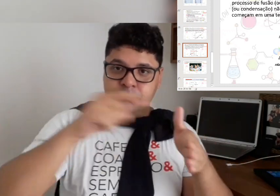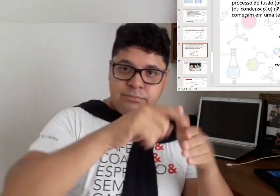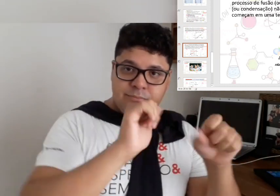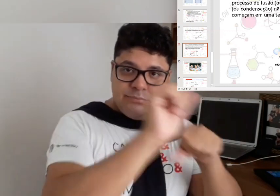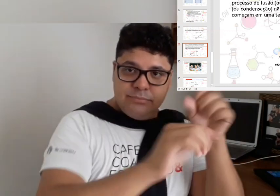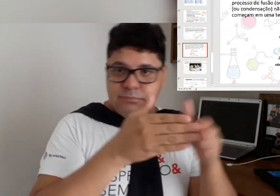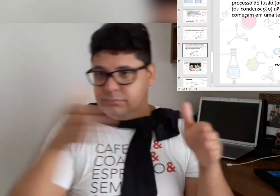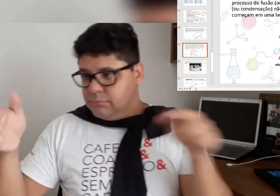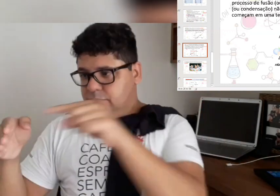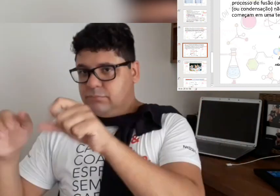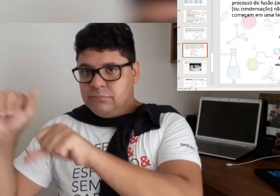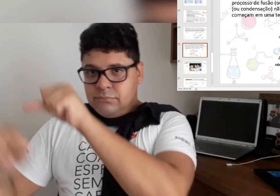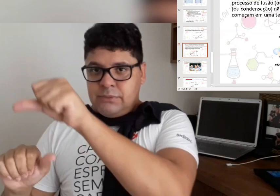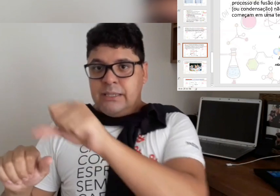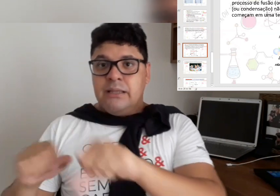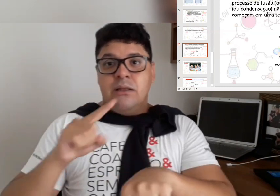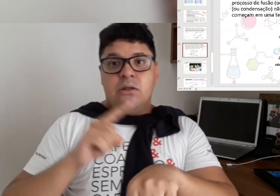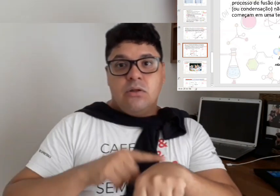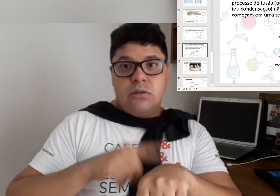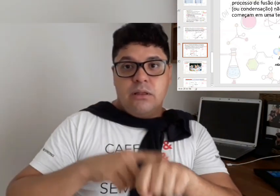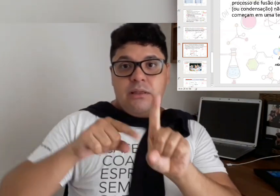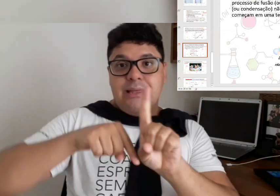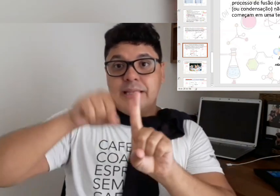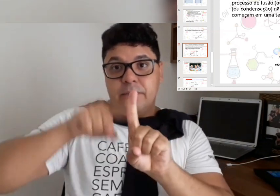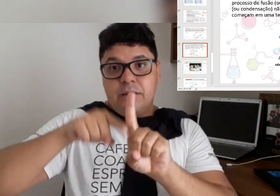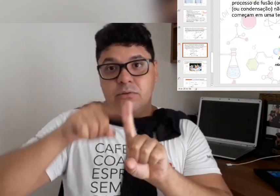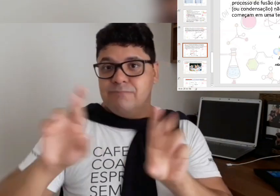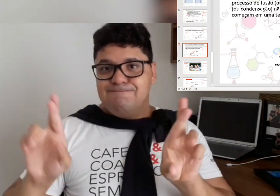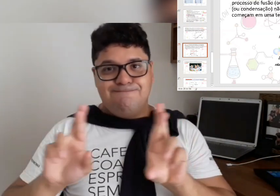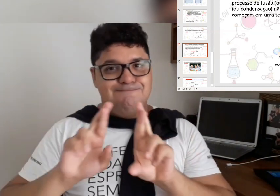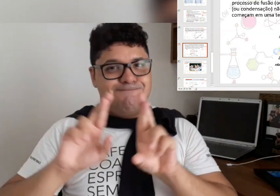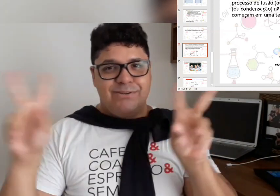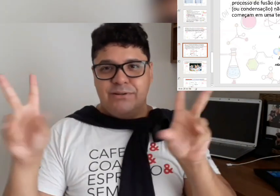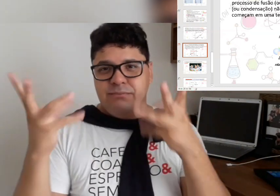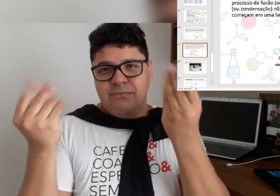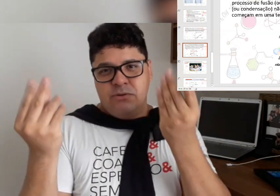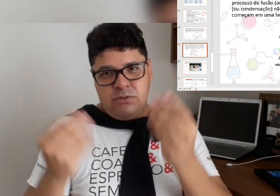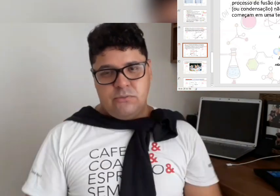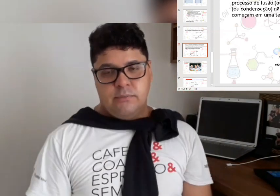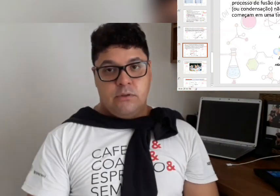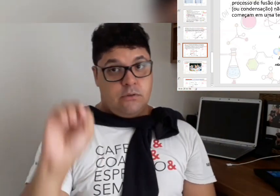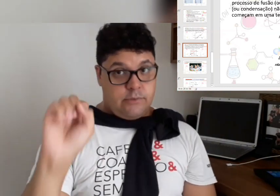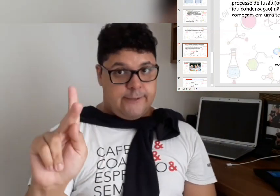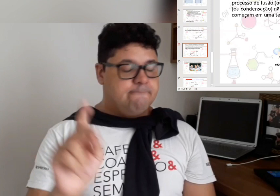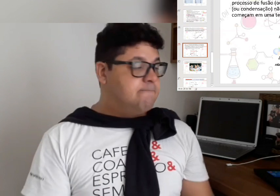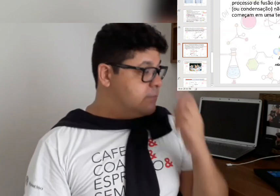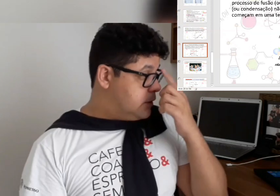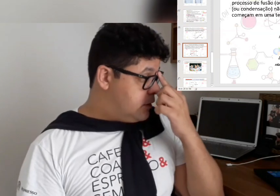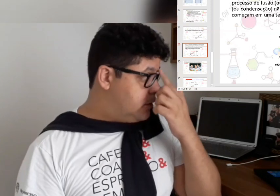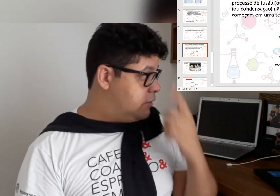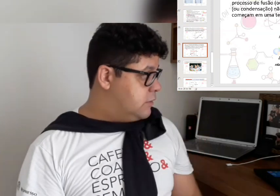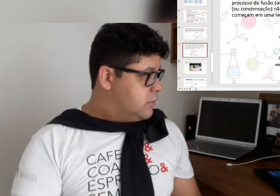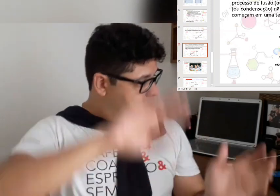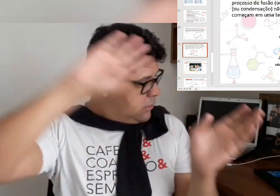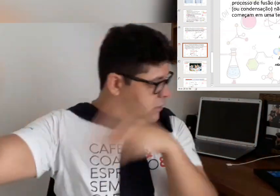ou solidificação, quanto o processo de ebulição ou condensação não ocorrem com uma temperatura fixa, mas começam em uma